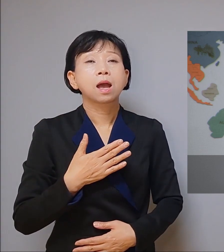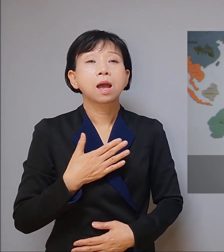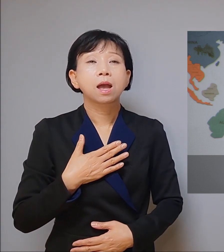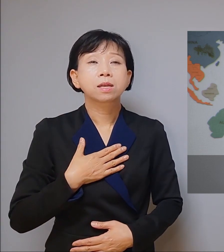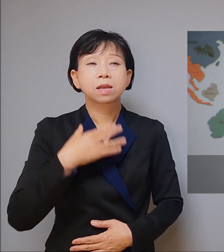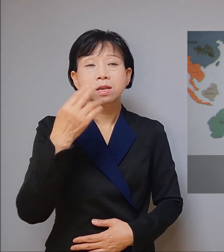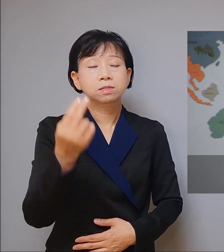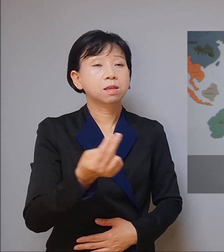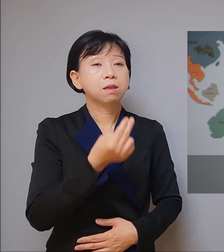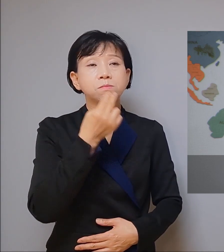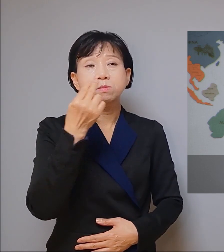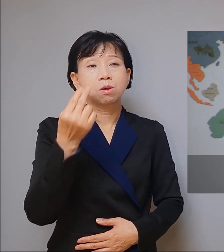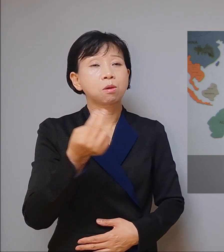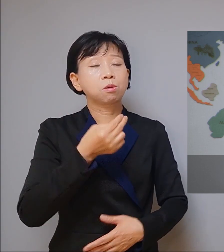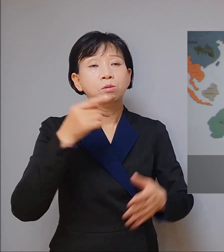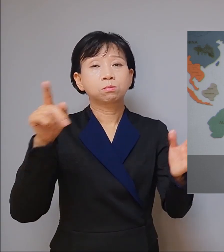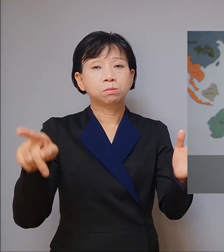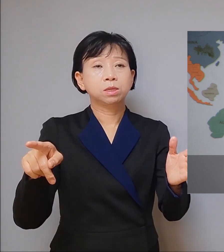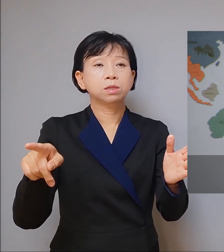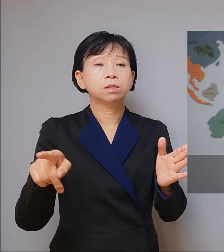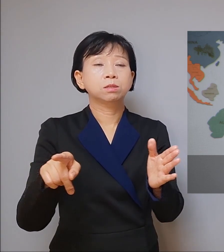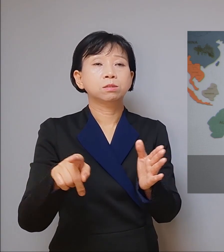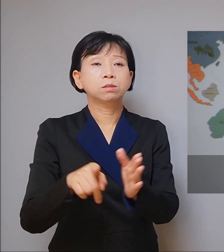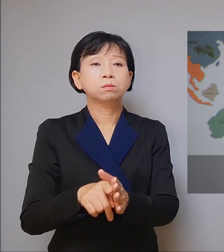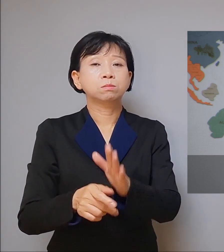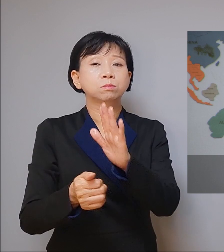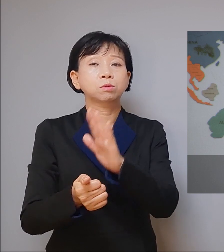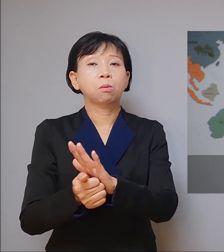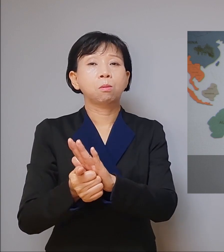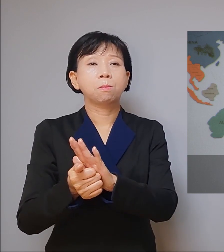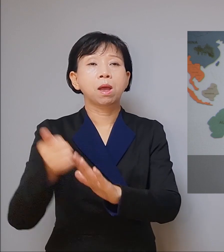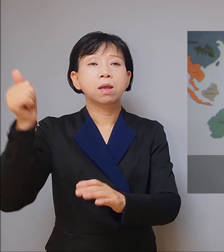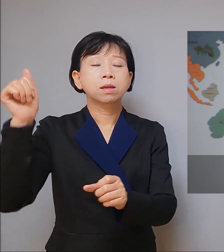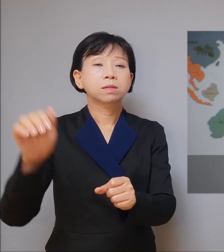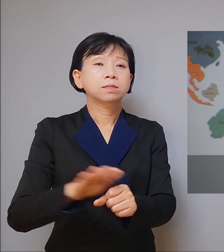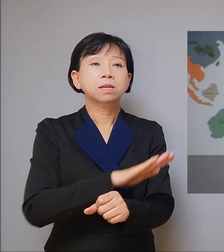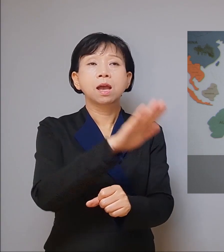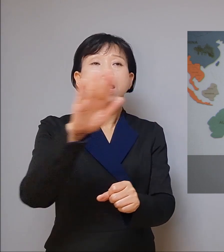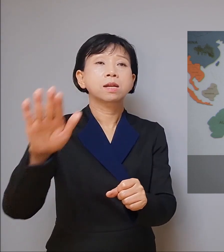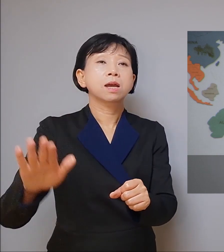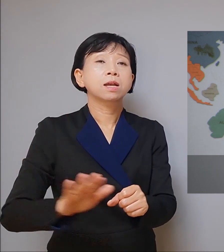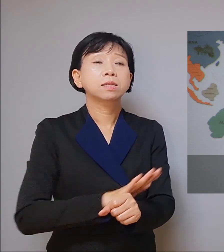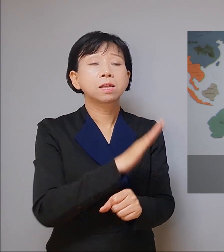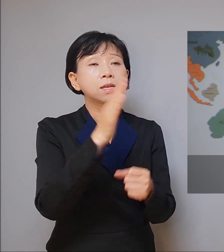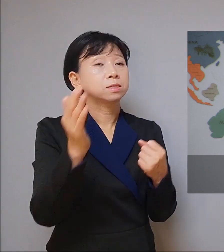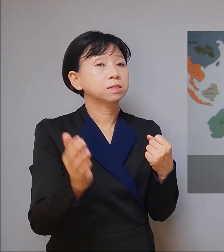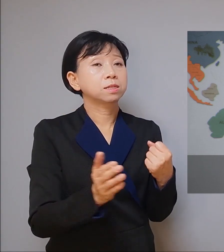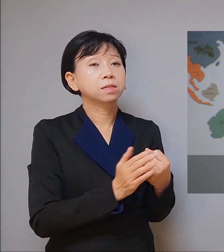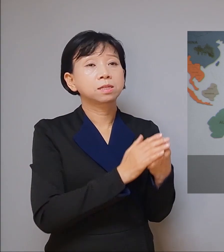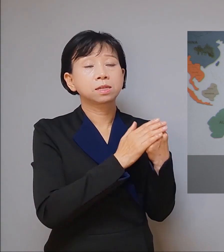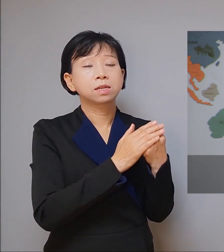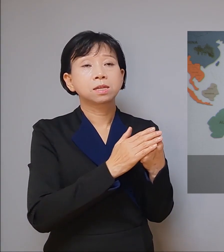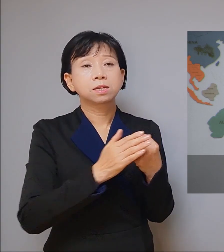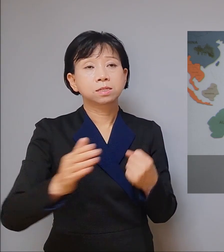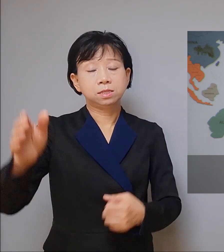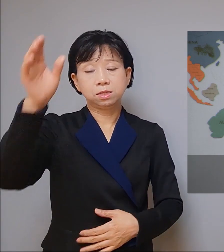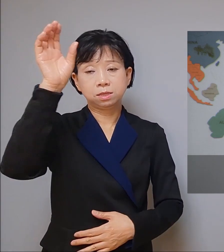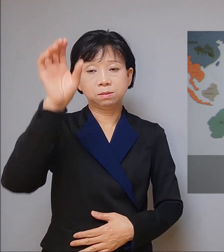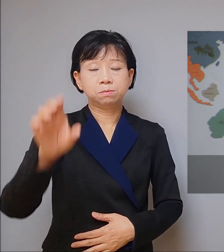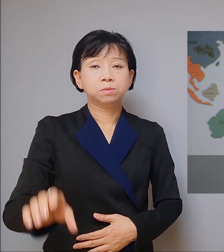예수님은 나의 생명 믿음 소망 사랑